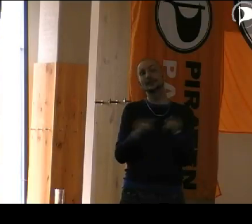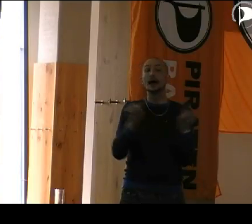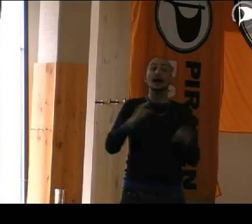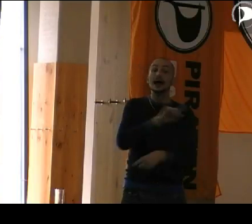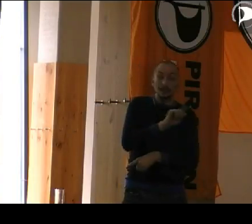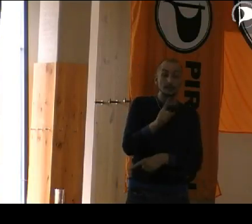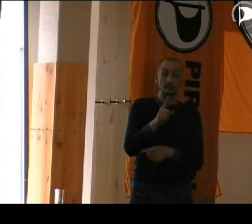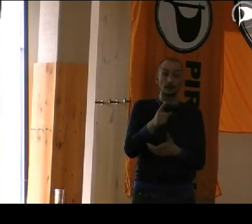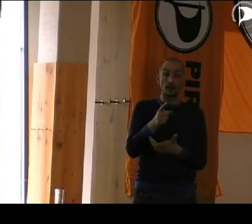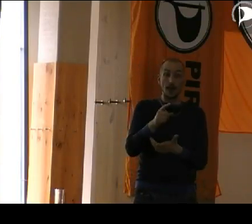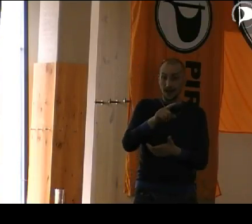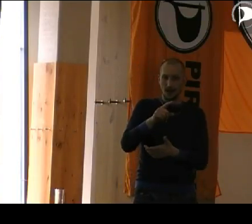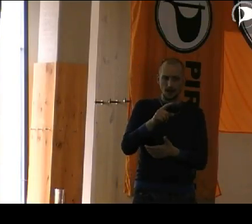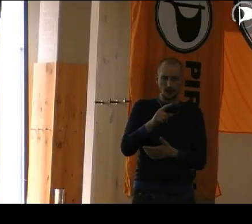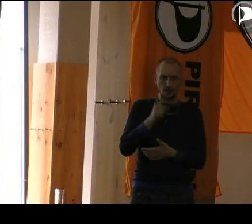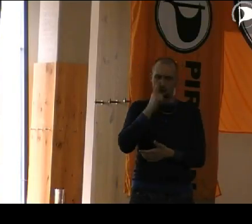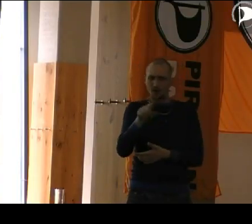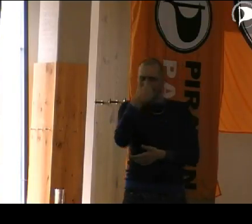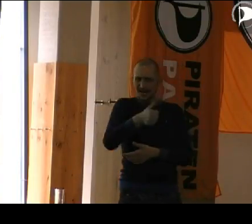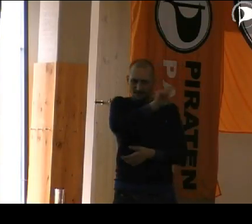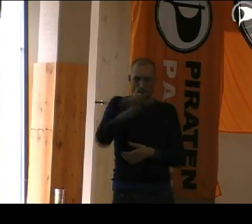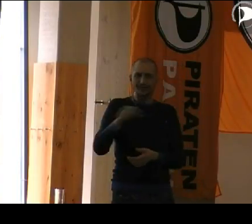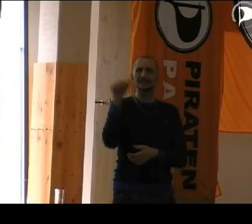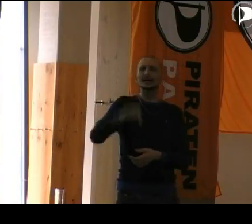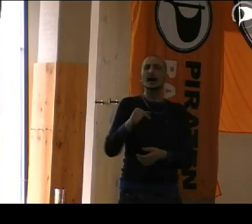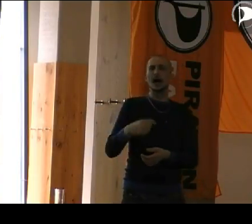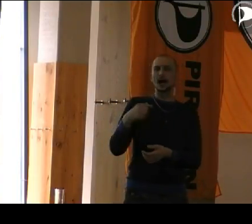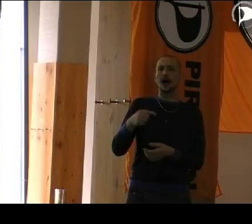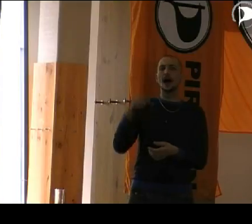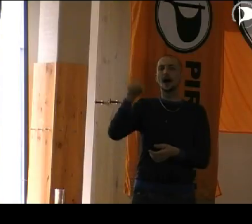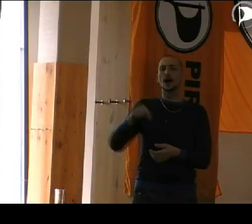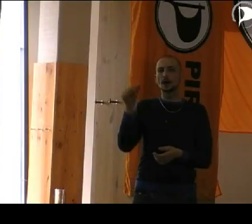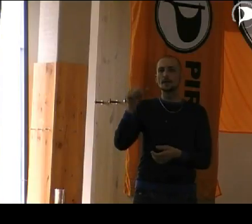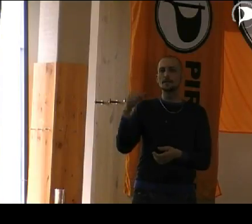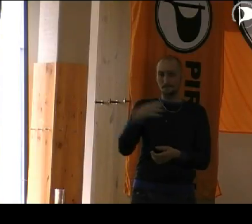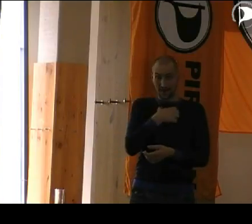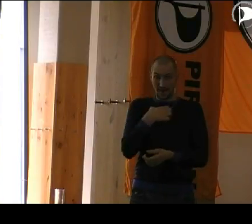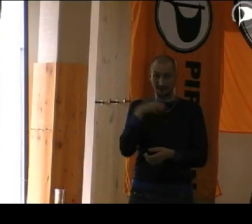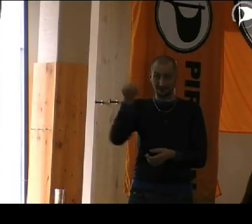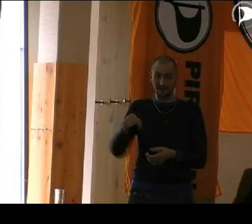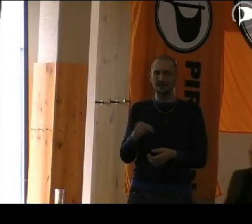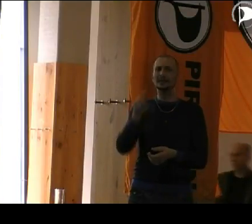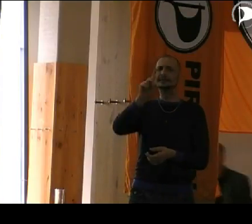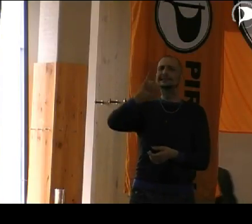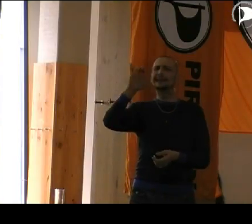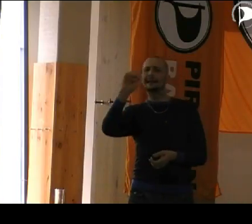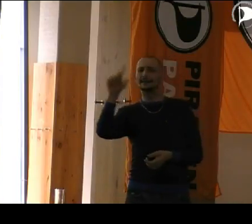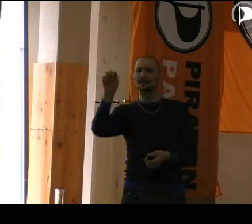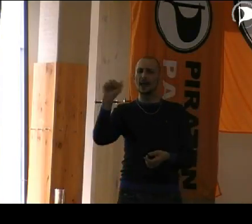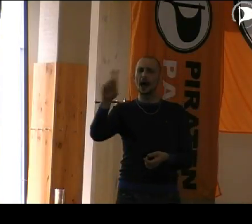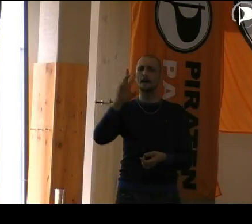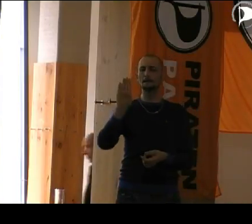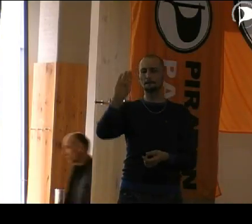ergebnisse der vorsitzenden der grünen in bayern die taverne check im rahmen eines streitgesprächs mit stefan körner